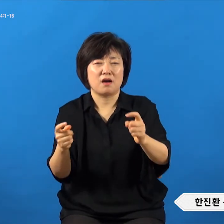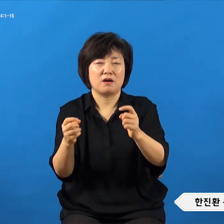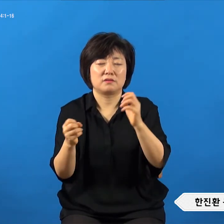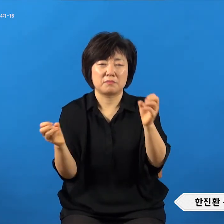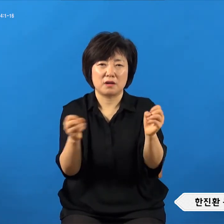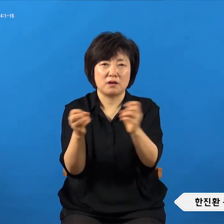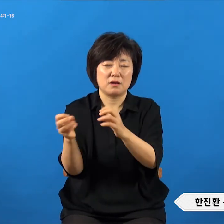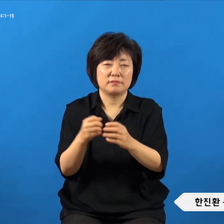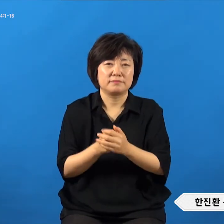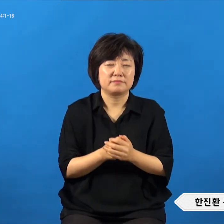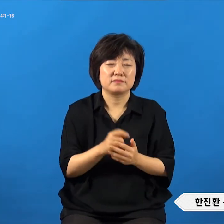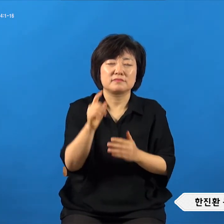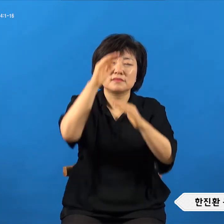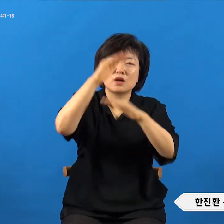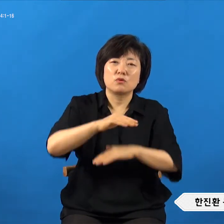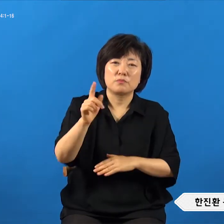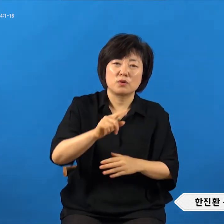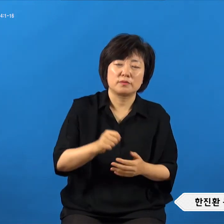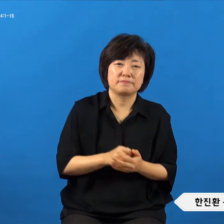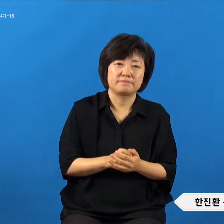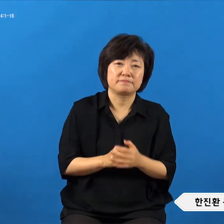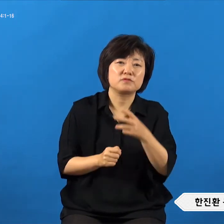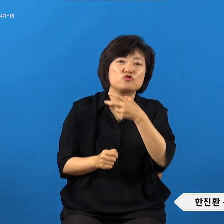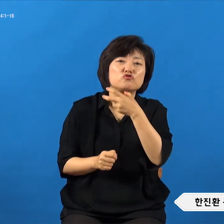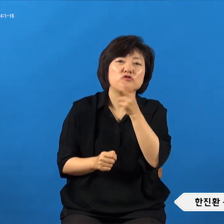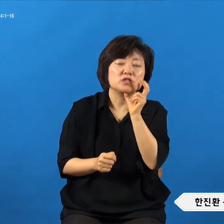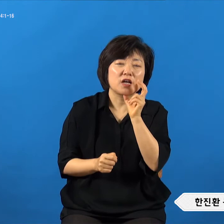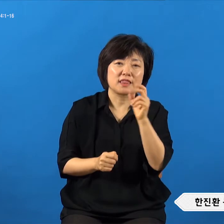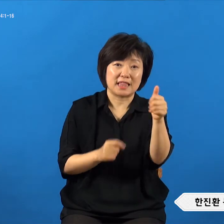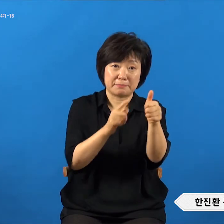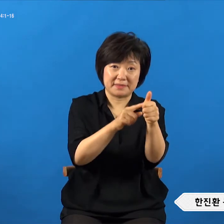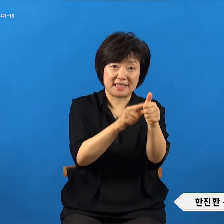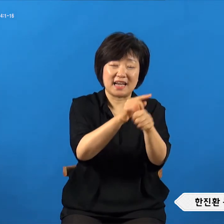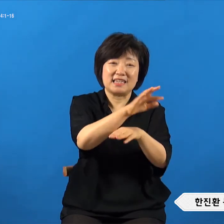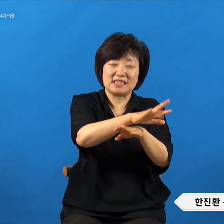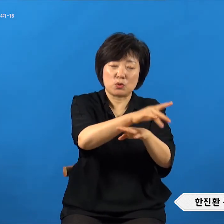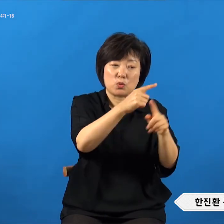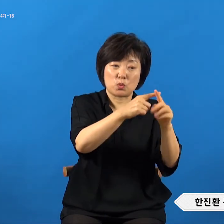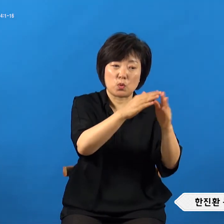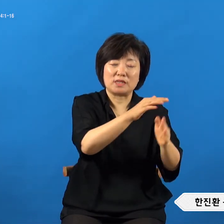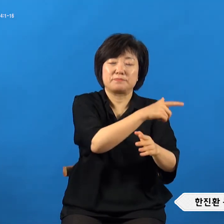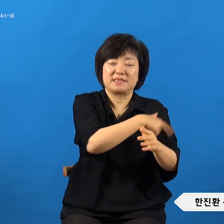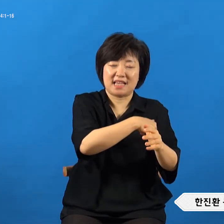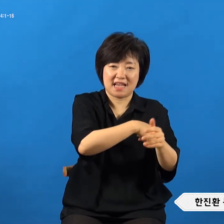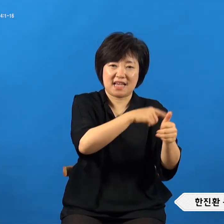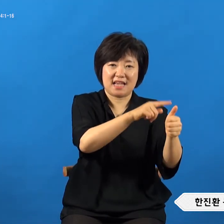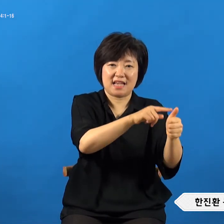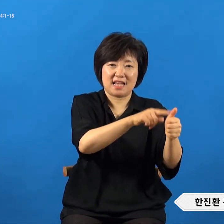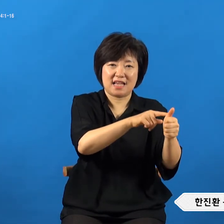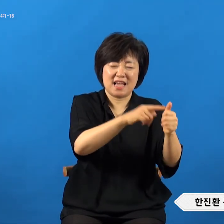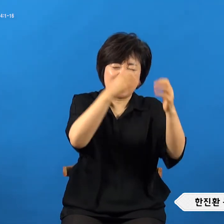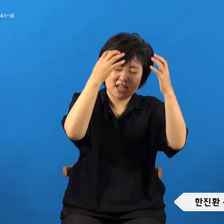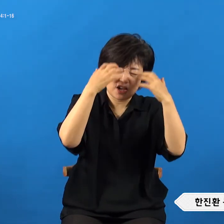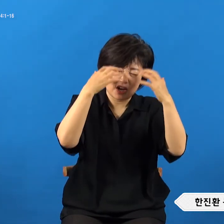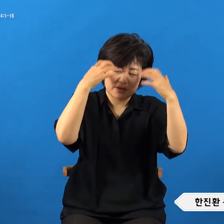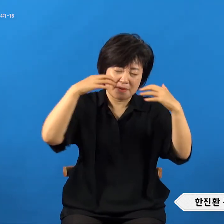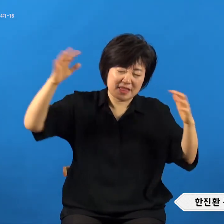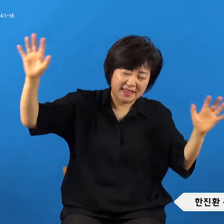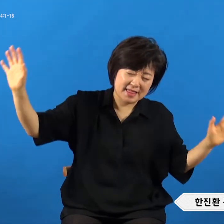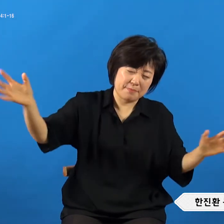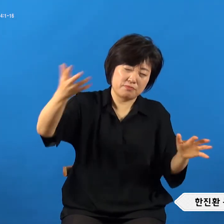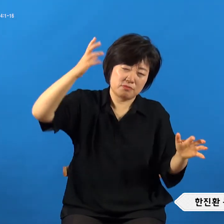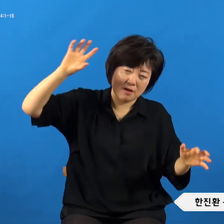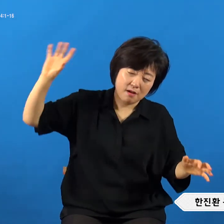것입니다. 사연인즉슨 그 중년 남자는 어느 시골 교회 집사님인데 여름에 태풍이